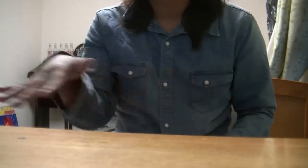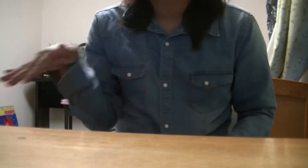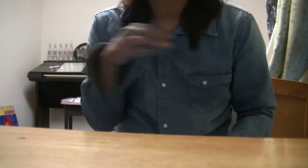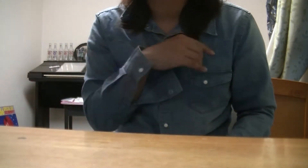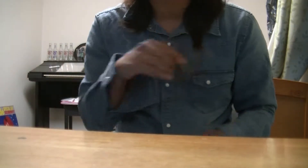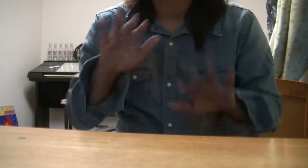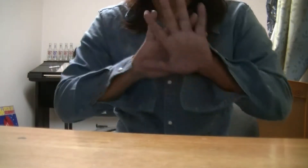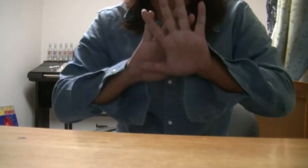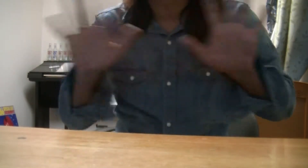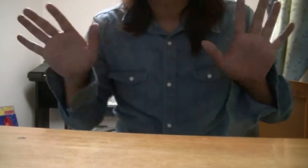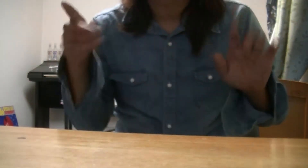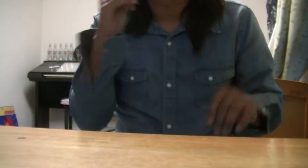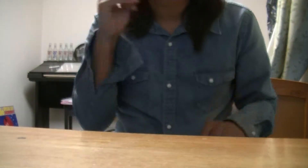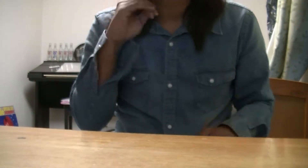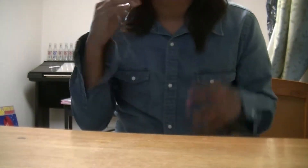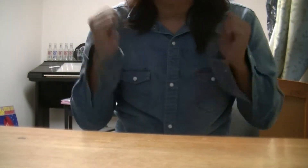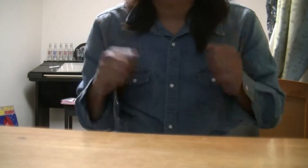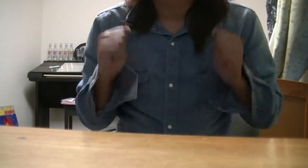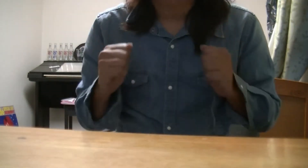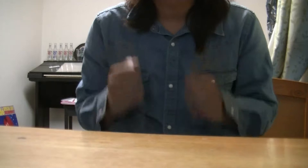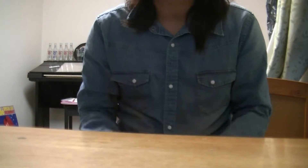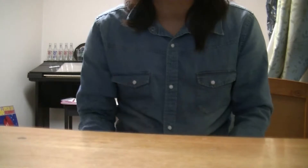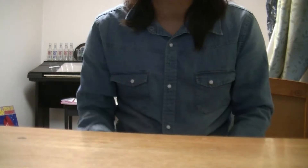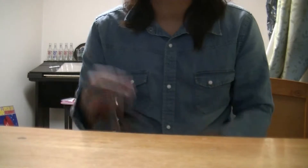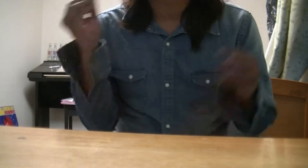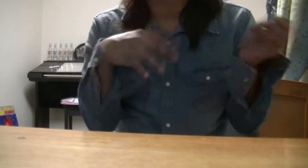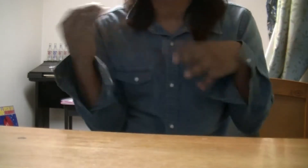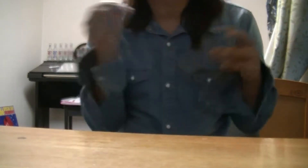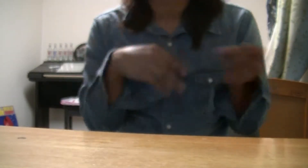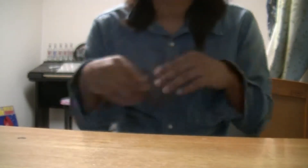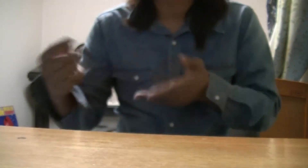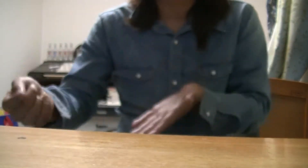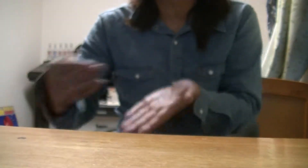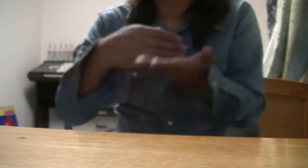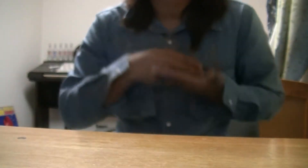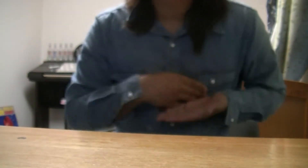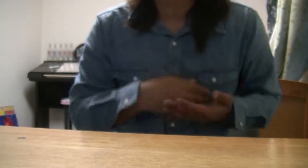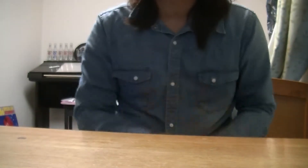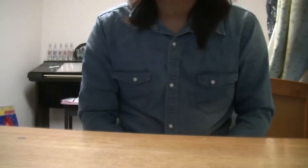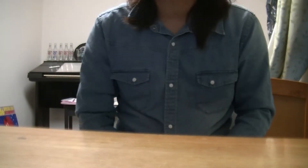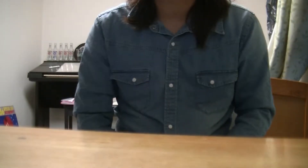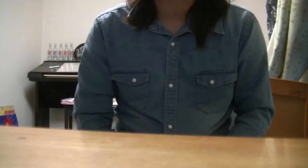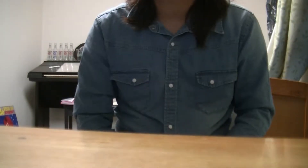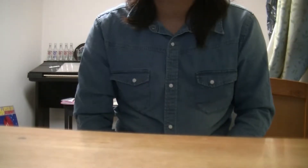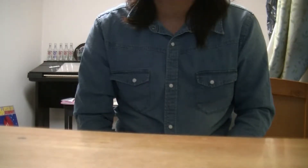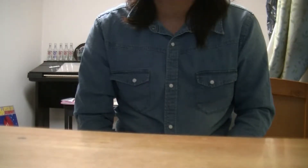ゃない。話し方の学校に入学するってこんなチャレンジあります